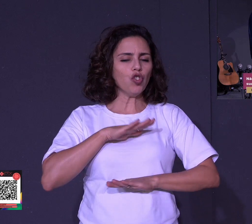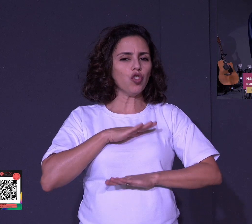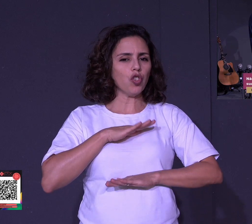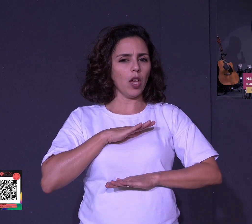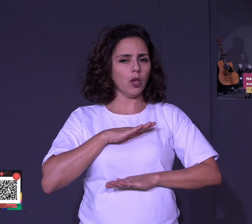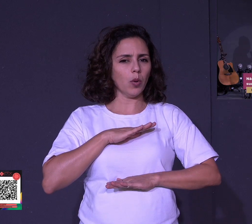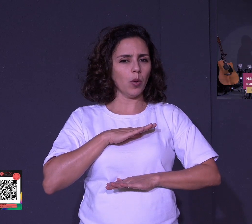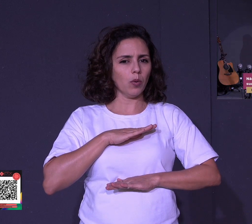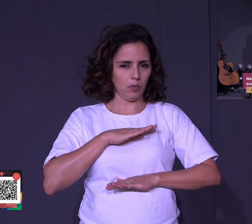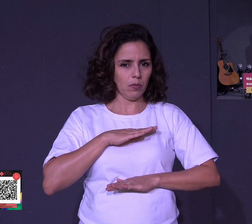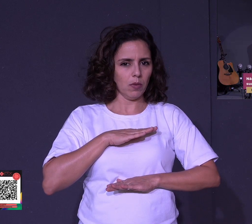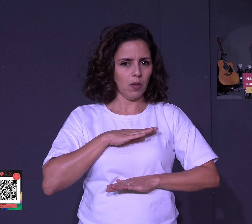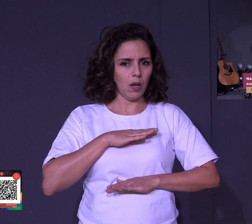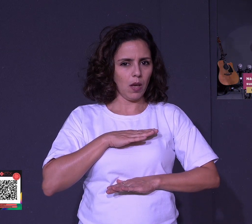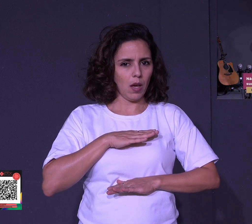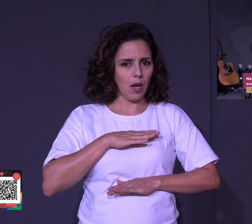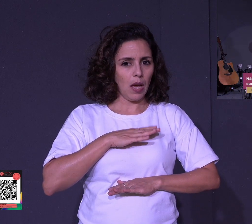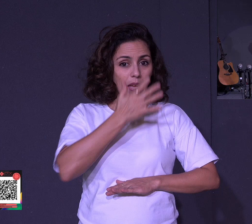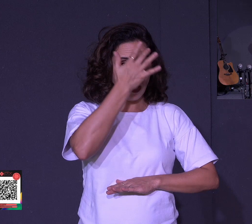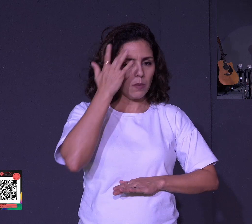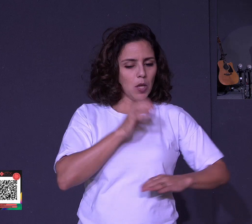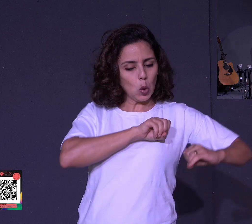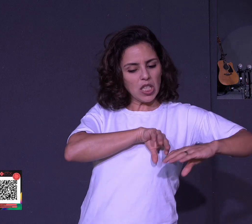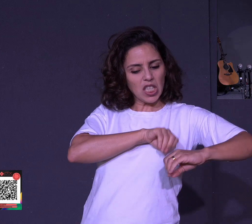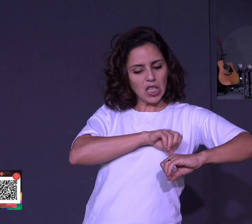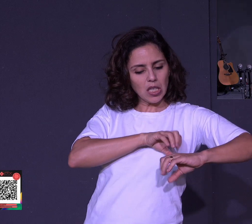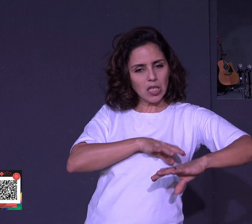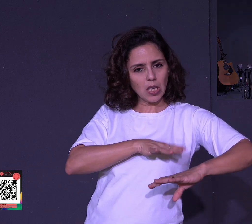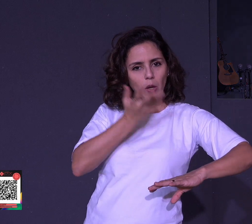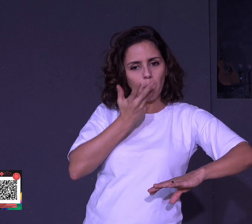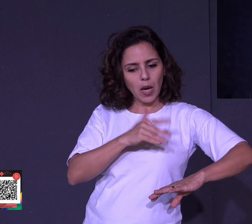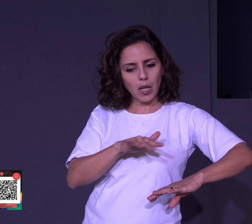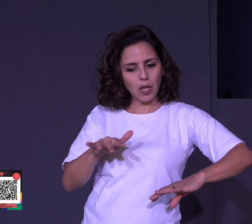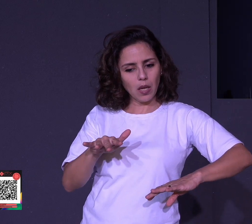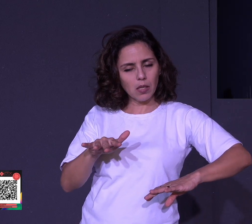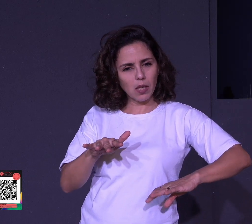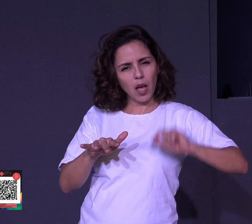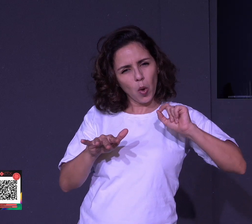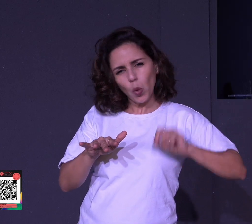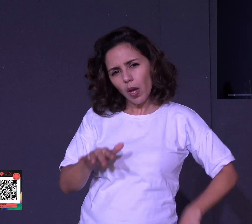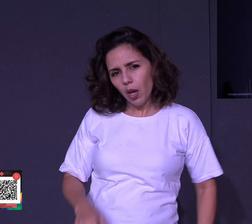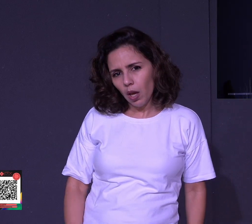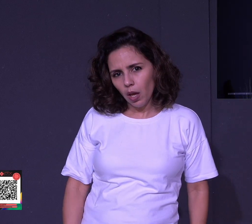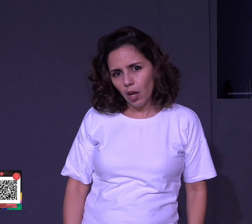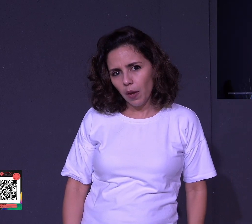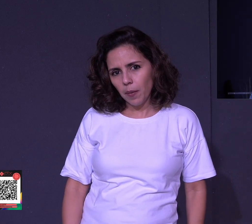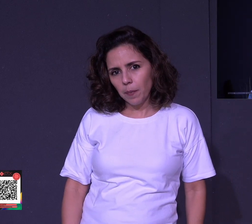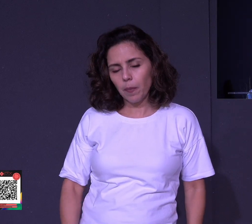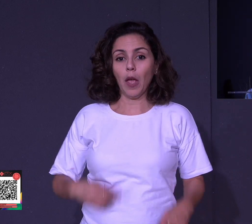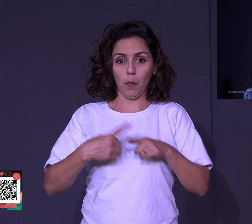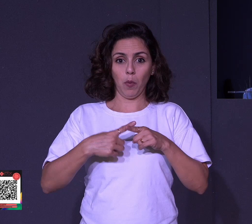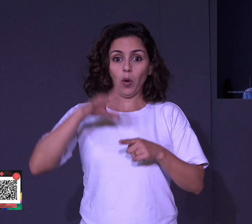Não. Deus já estabeleceu, diga amém. E o que Deus estabeleceu, o que Ele criou, permanece